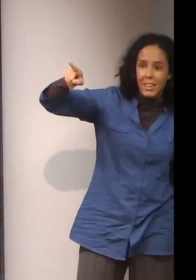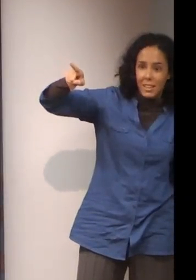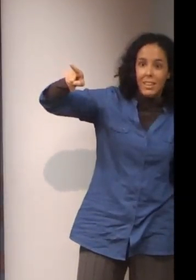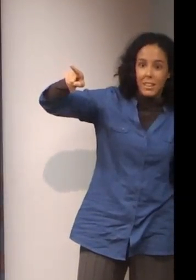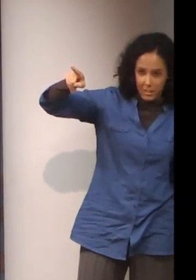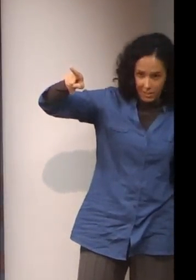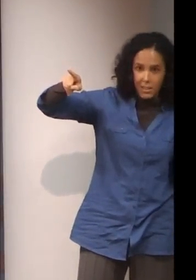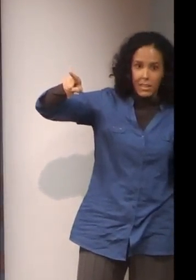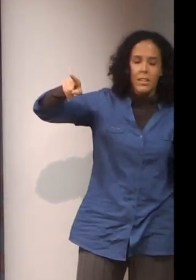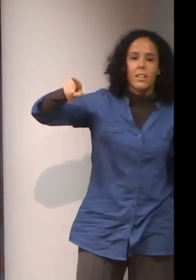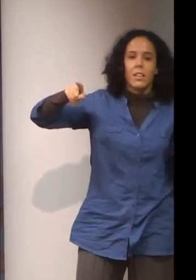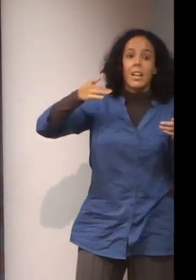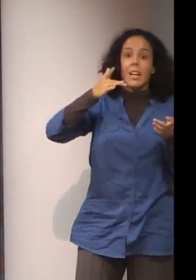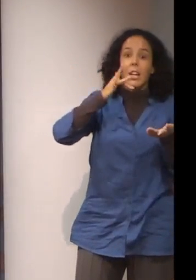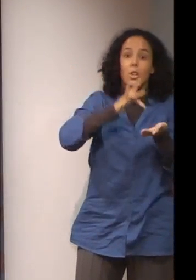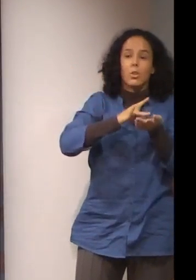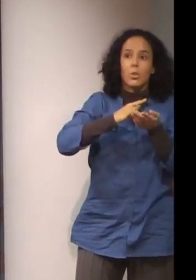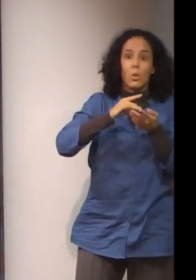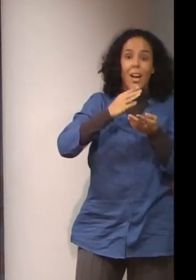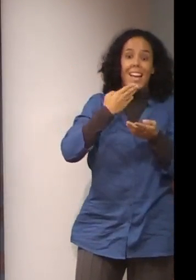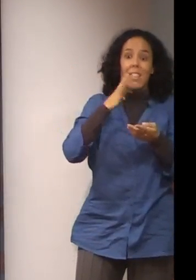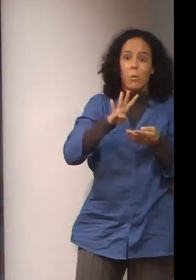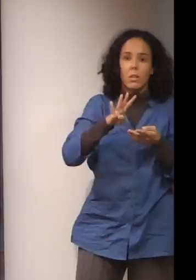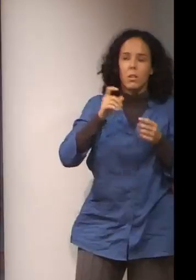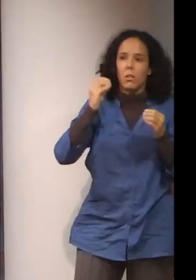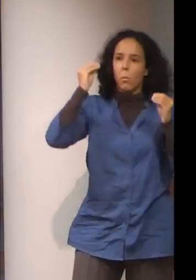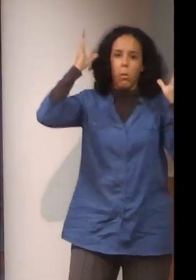conscientes de ese pensamiento diferente.